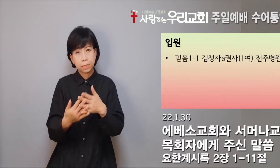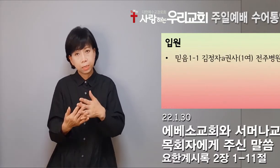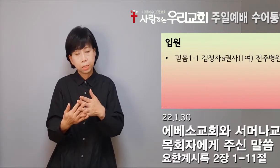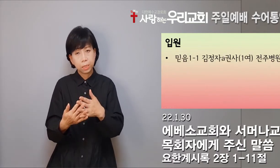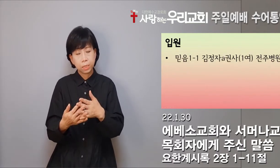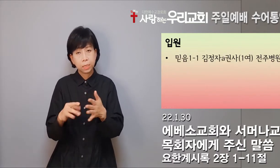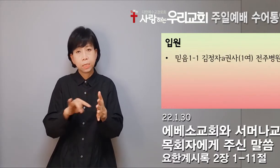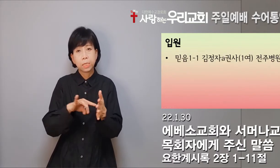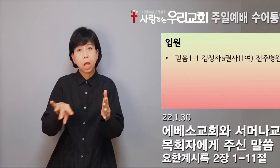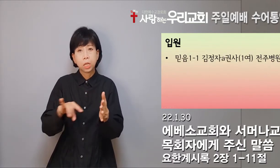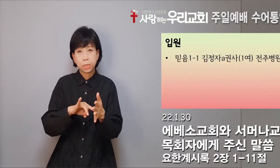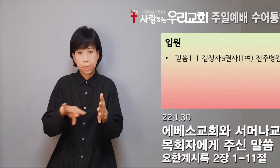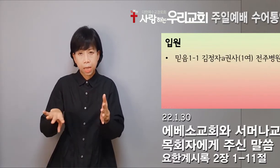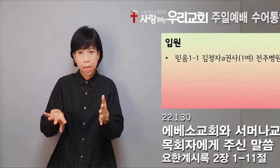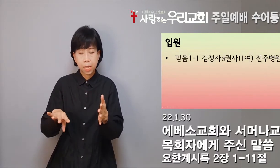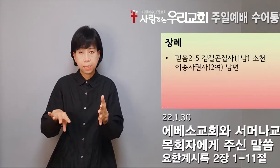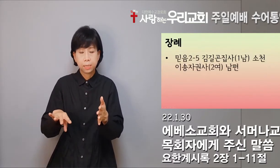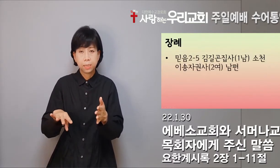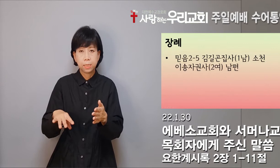분이 있습니다. 기도 바랍니다.